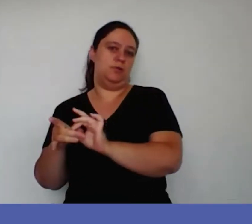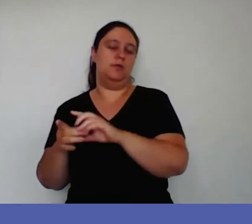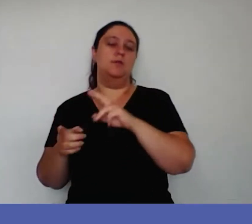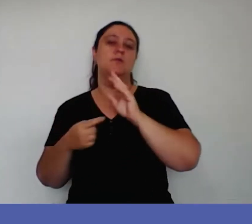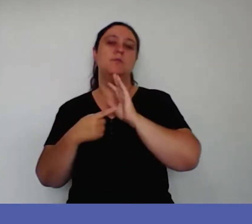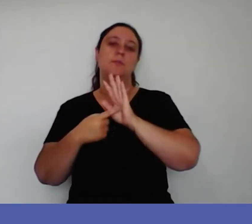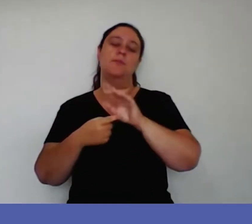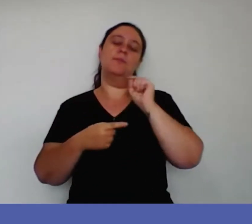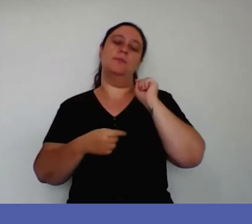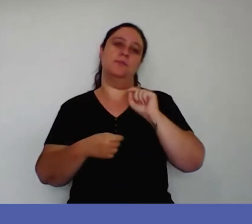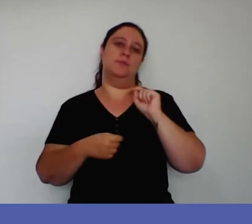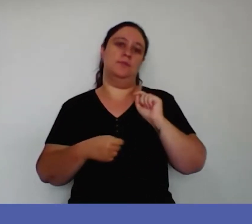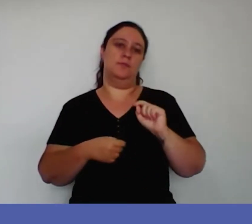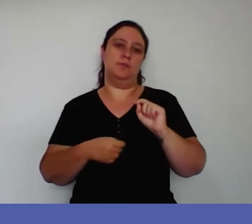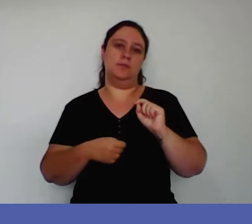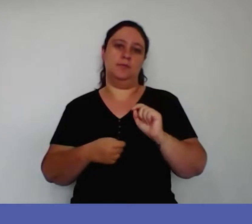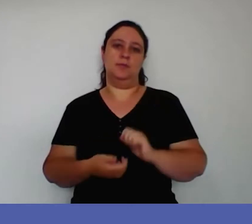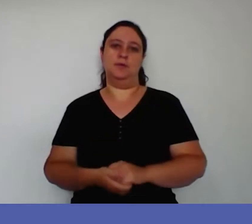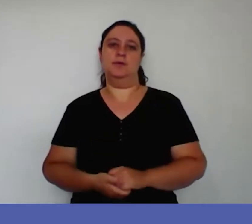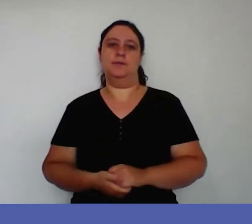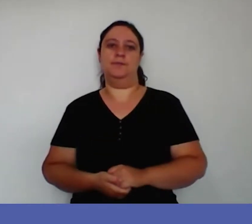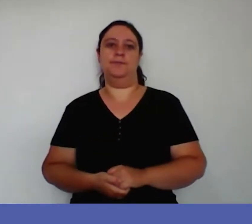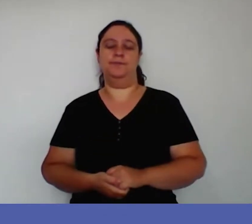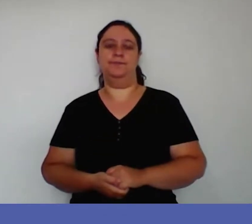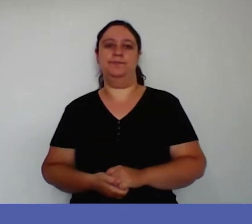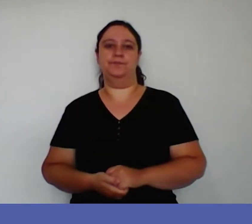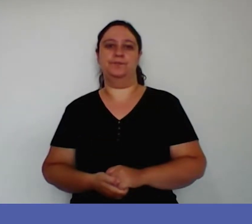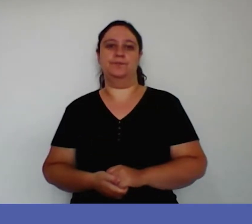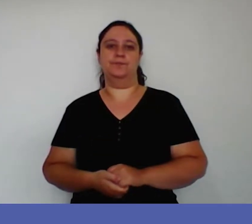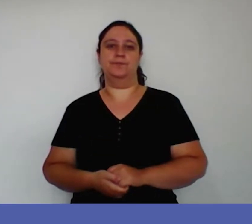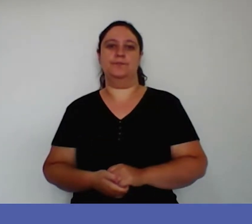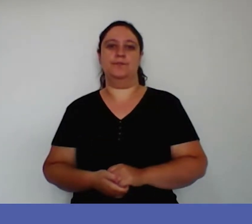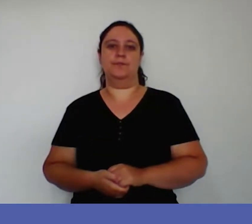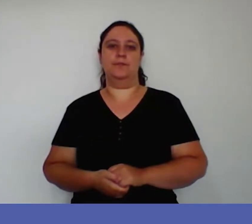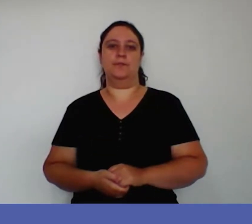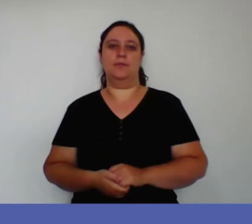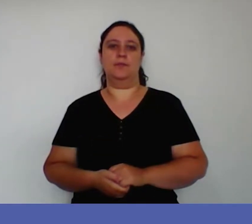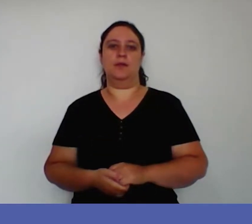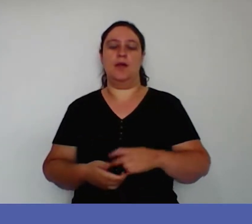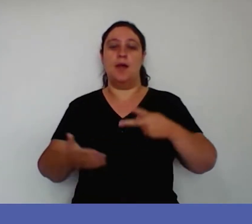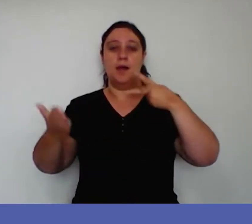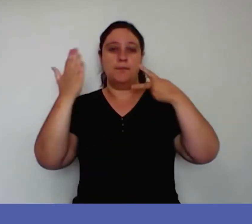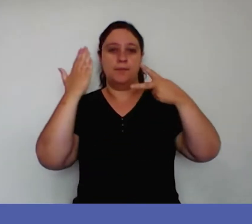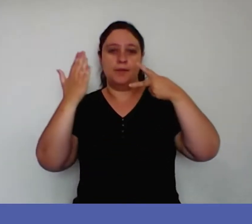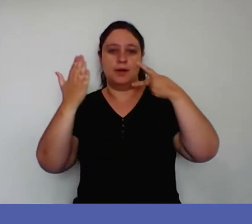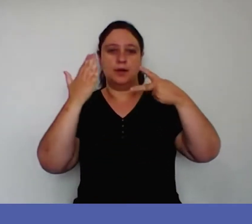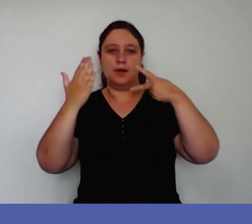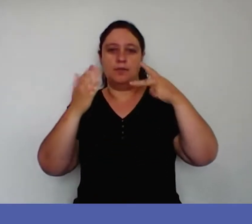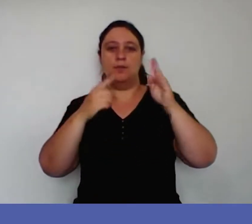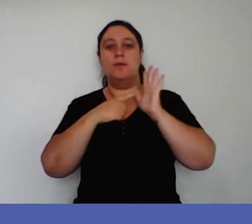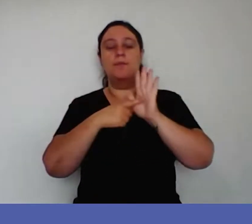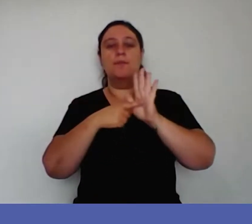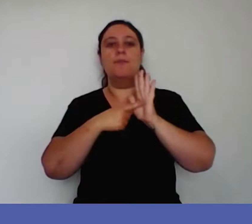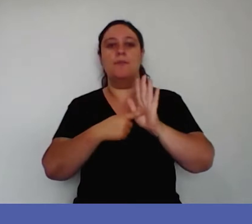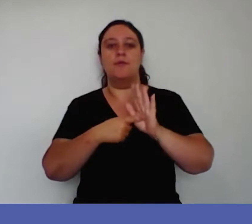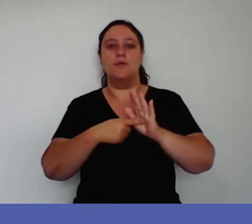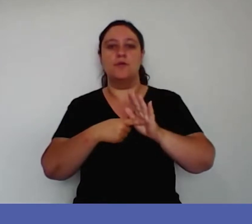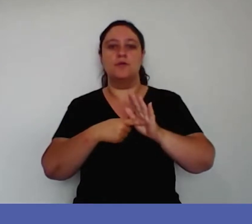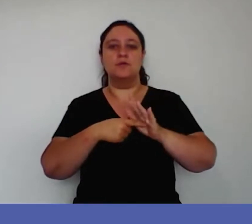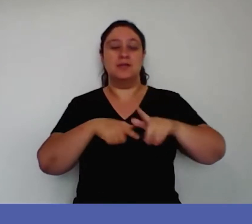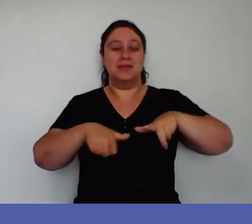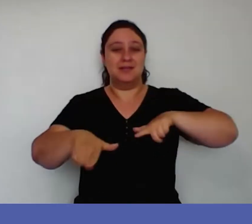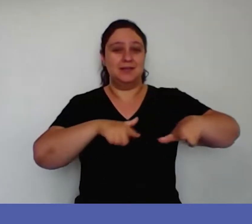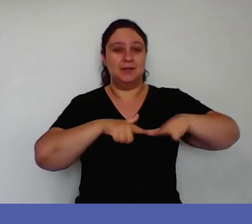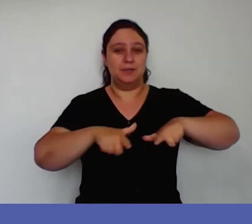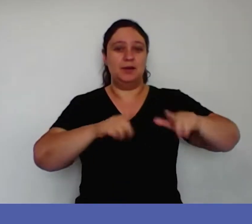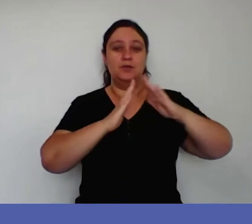parábola, se refere aos trabalhadores da era da igreja. Aqui já não engloba